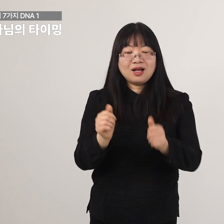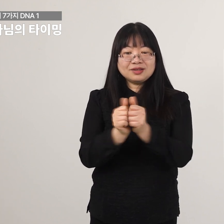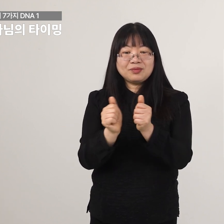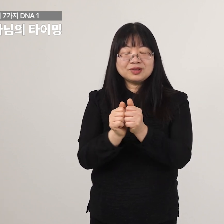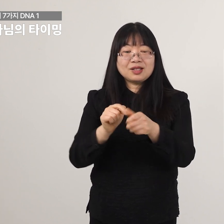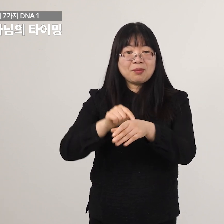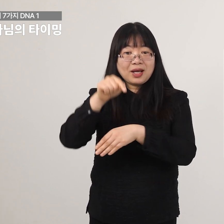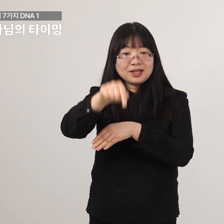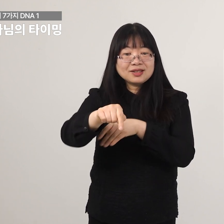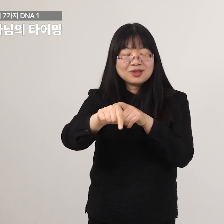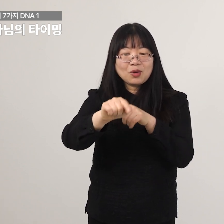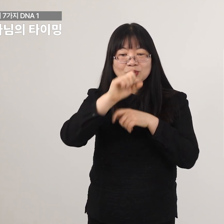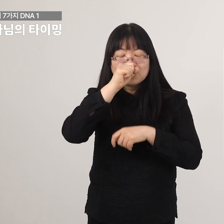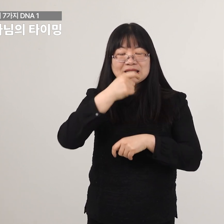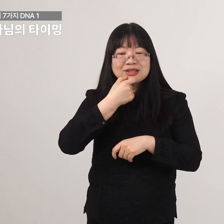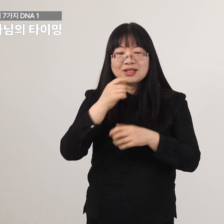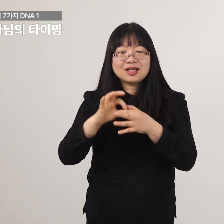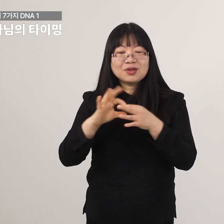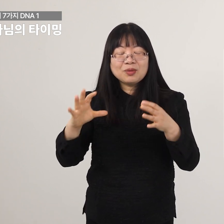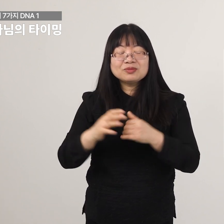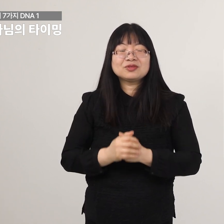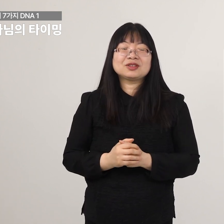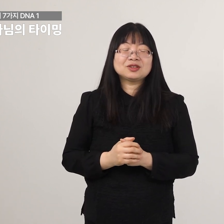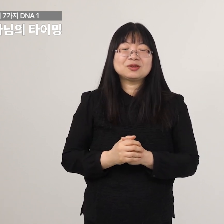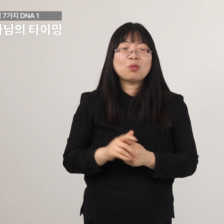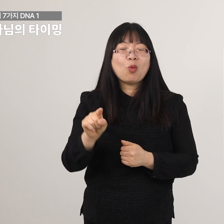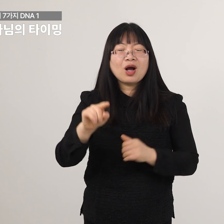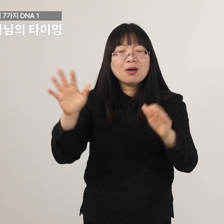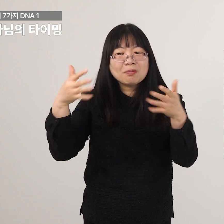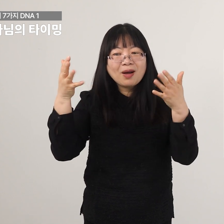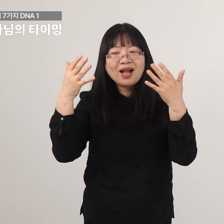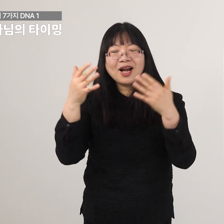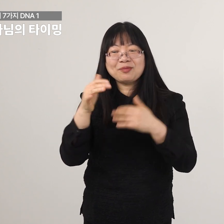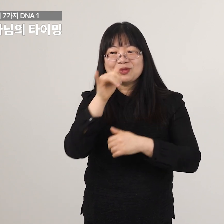일이든 어쨌든 환기가 되고 또